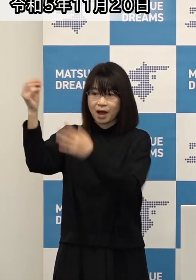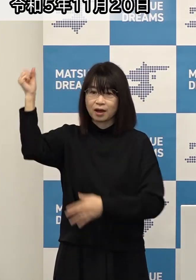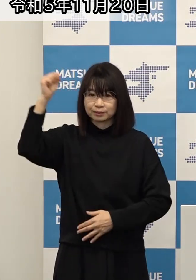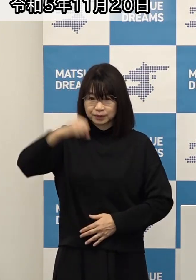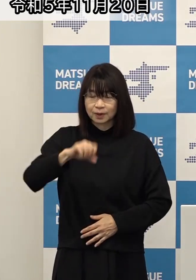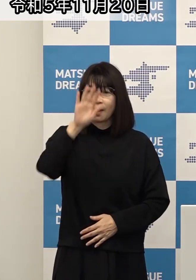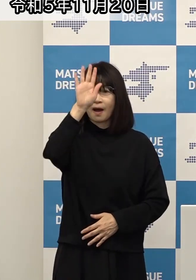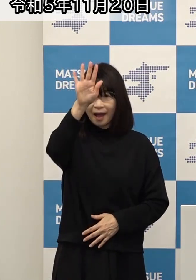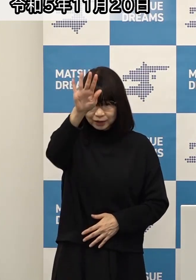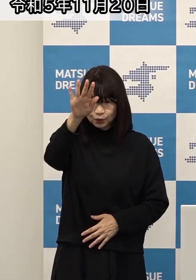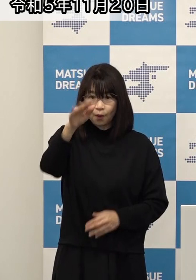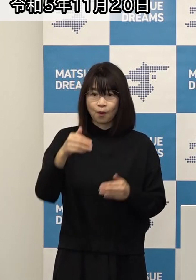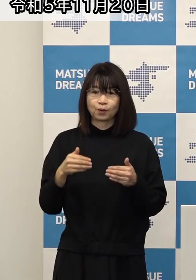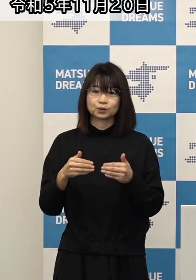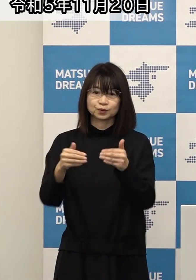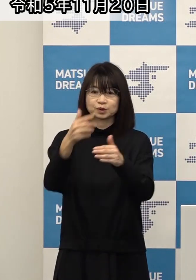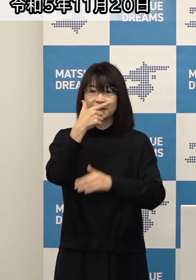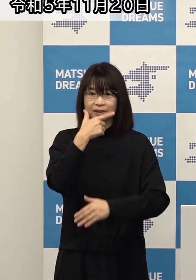取りに入っていきたいと思っております。